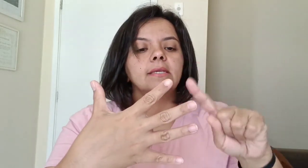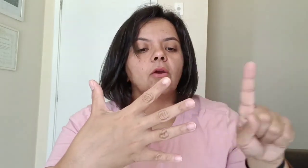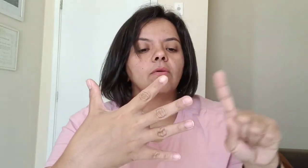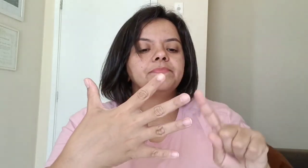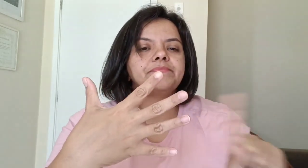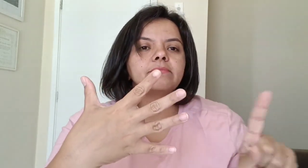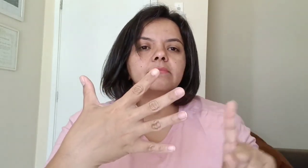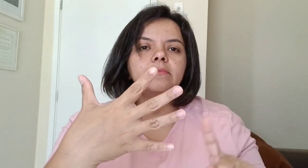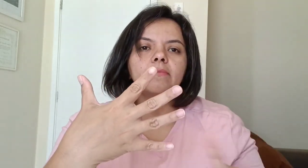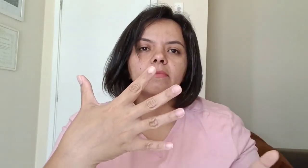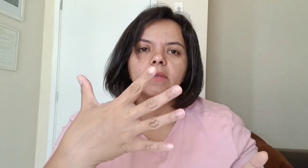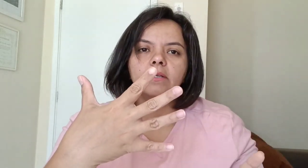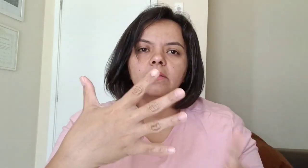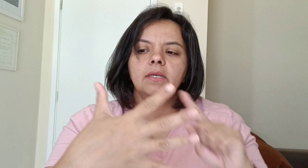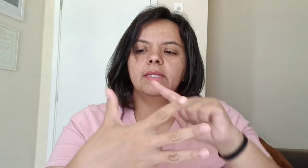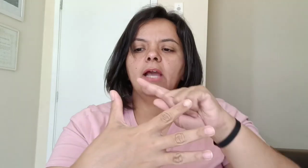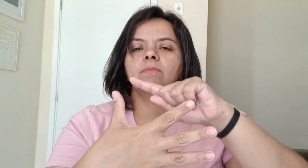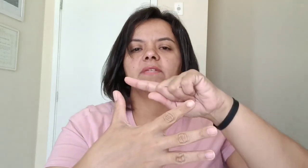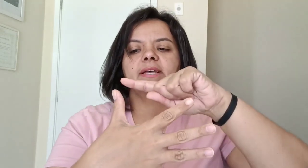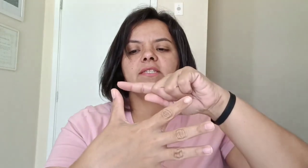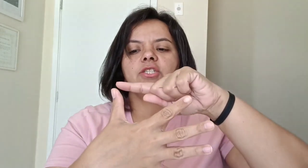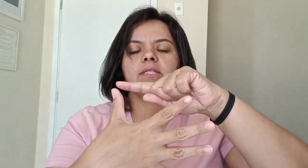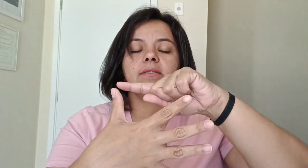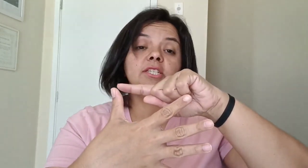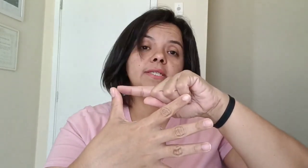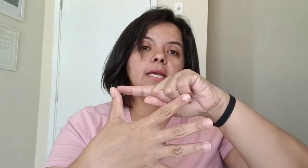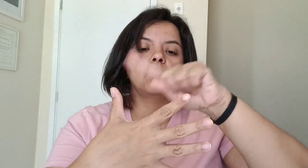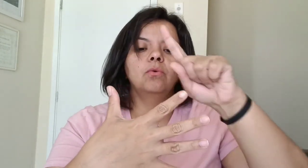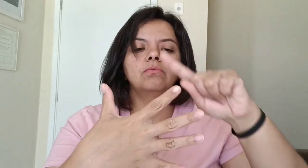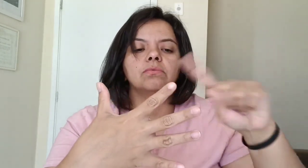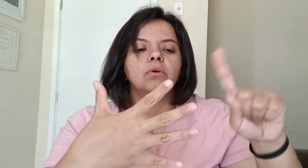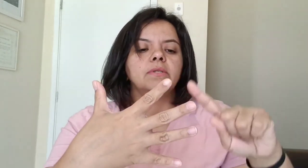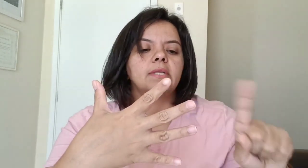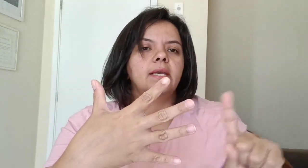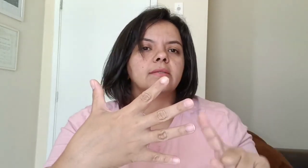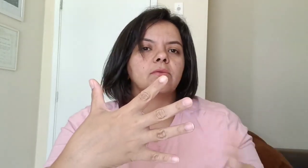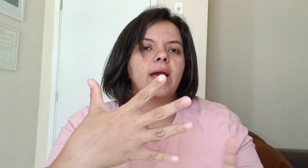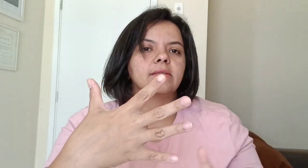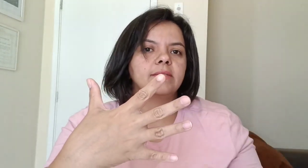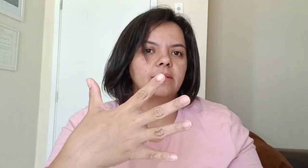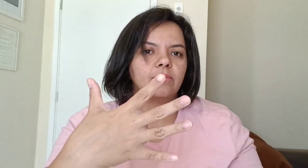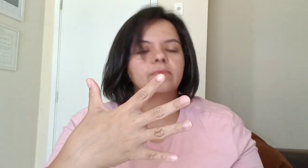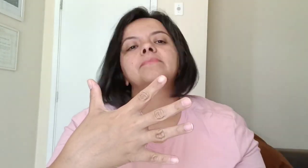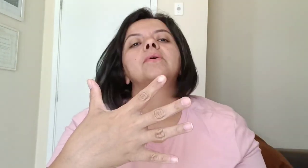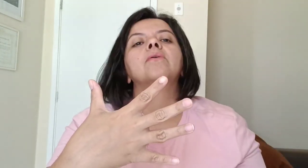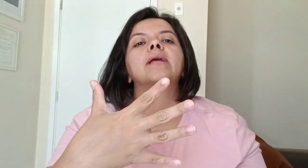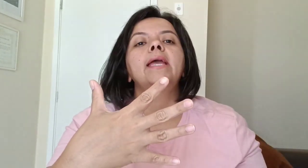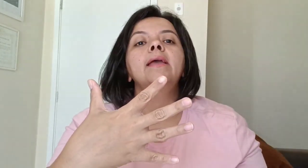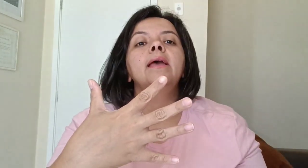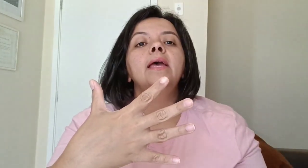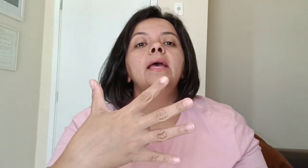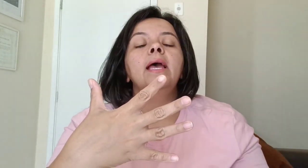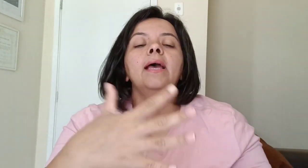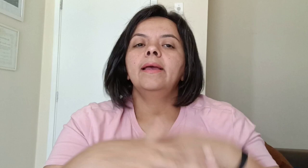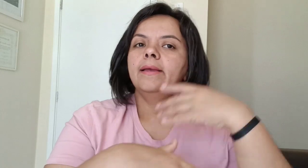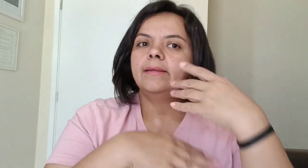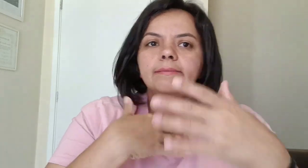ó. Né? Como se estivesse dizendo 1, 2, 3, 4, 5, ok?